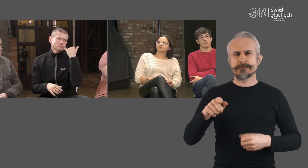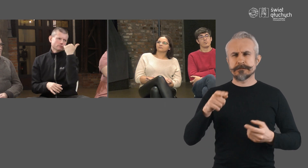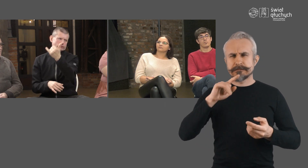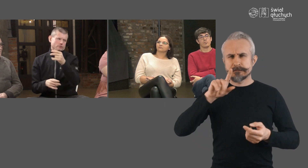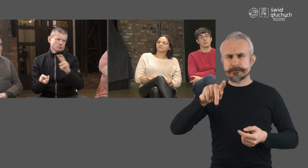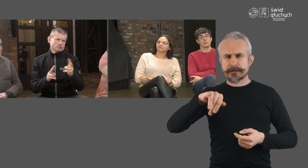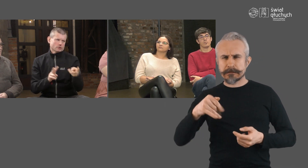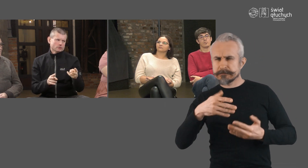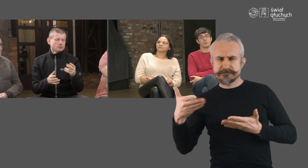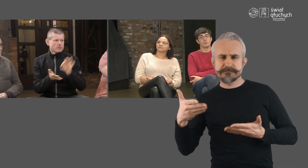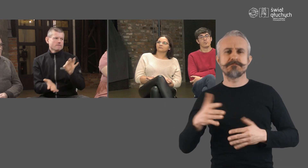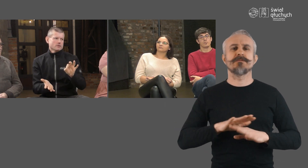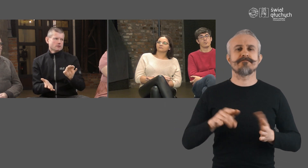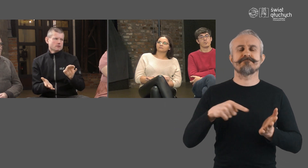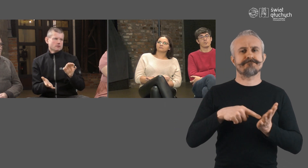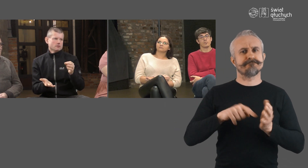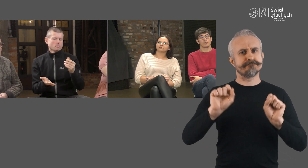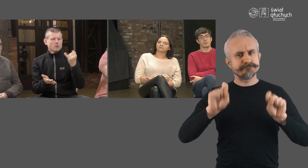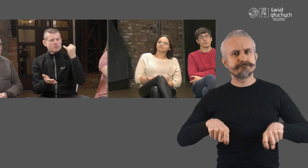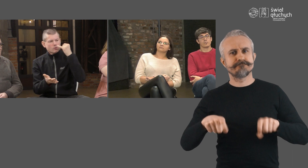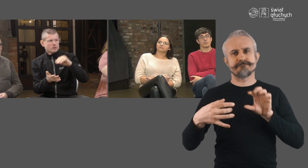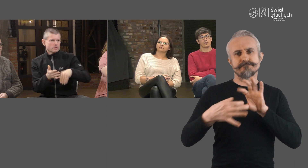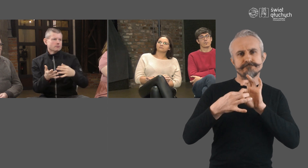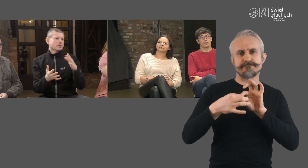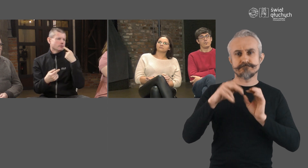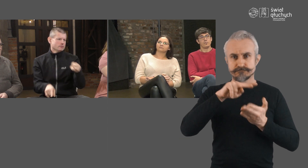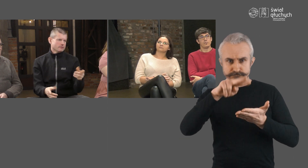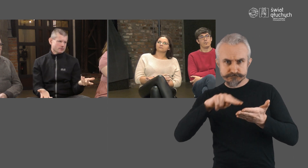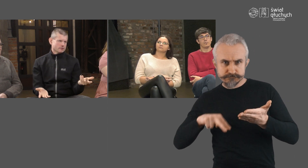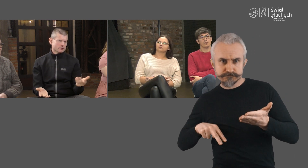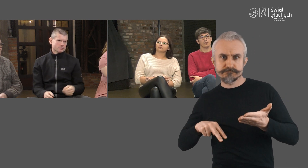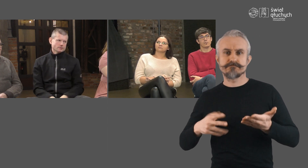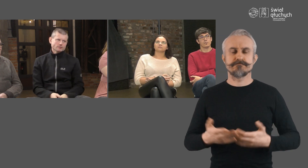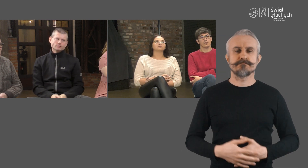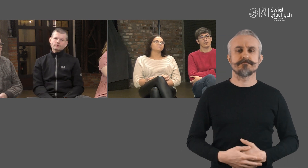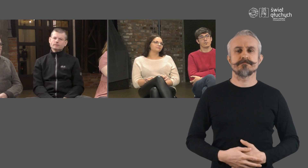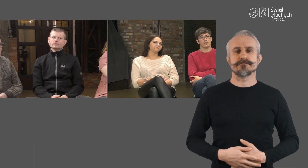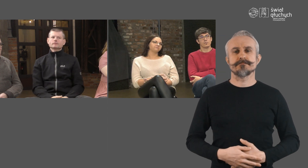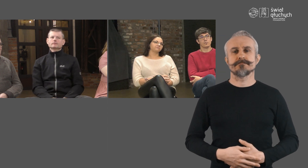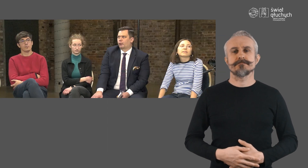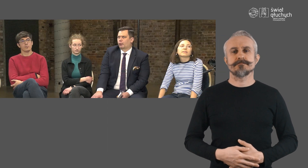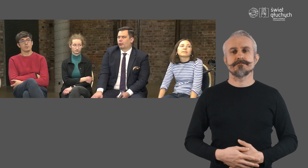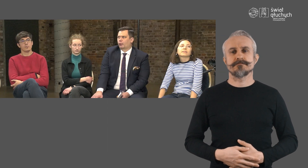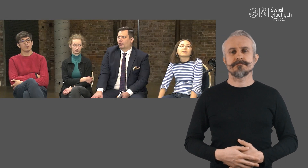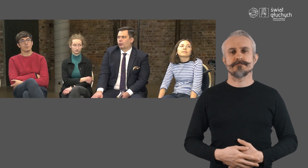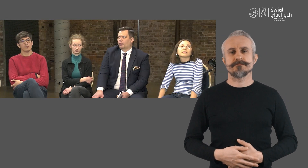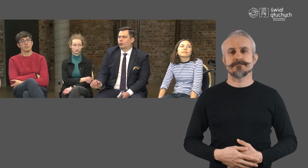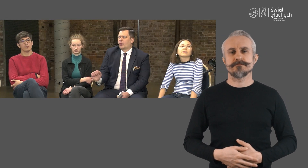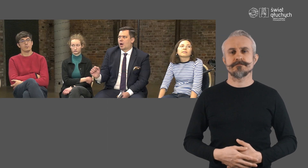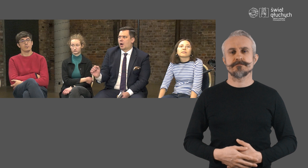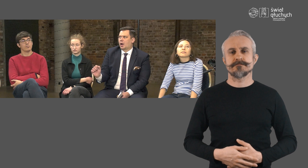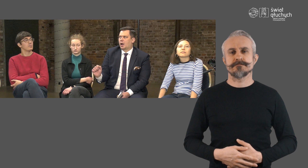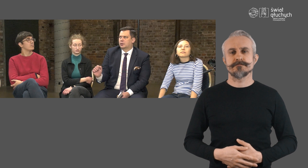to jest prościej. Przy tekście takim urzędowym to wolę zadzwonić do tłumacza, bo jak na przykład błędnie coś podpiszę, no nie chcę za to